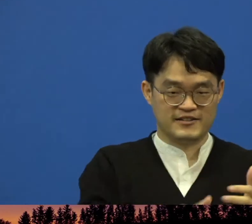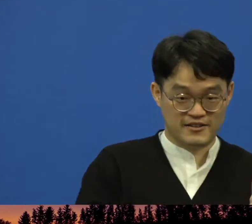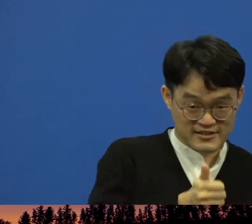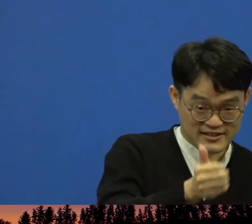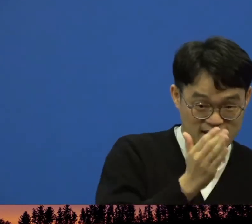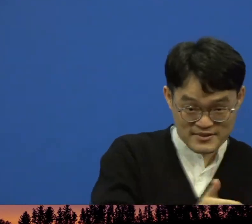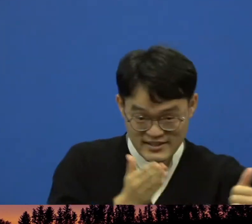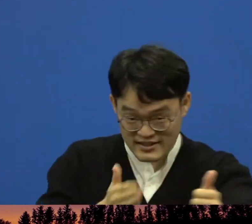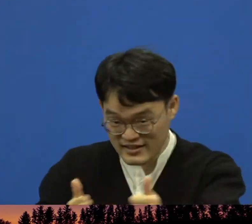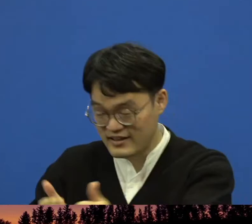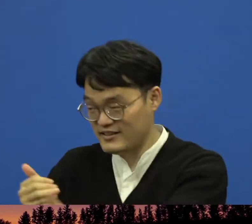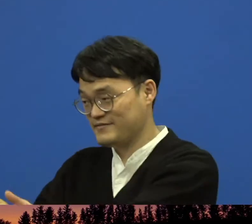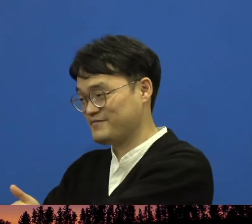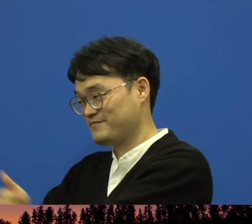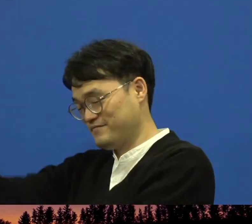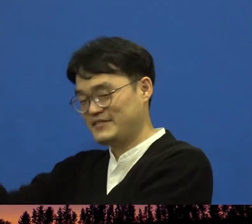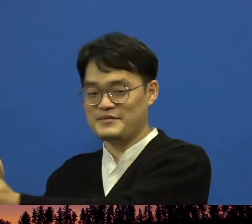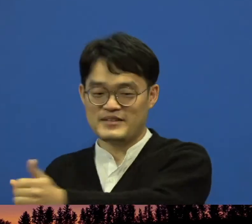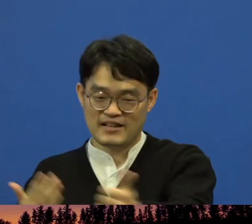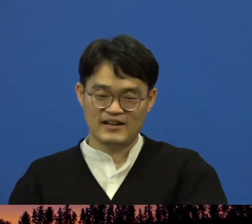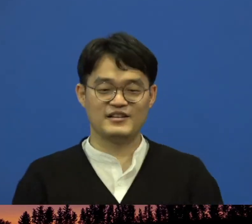명절 중에 명절은 금철입니다.